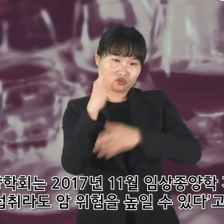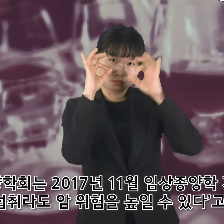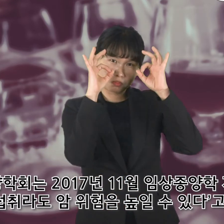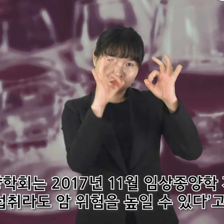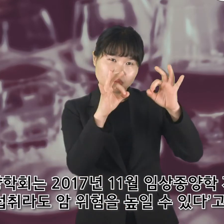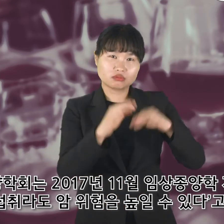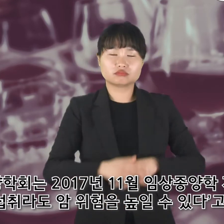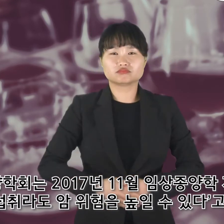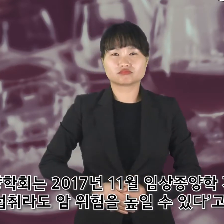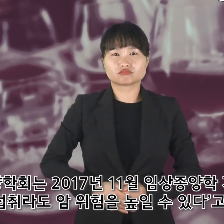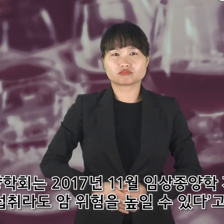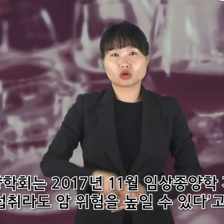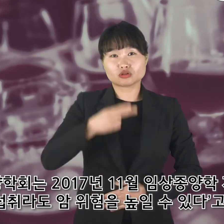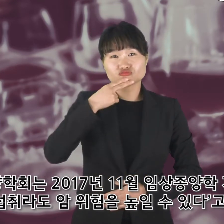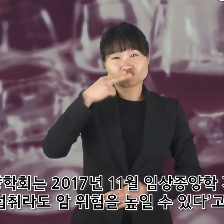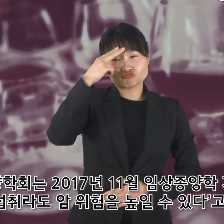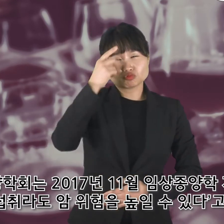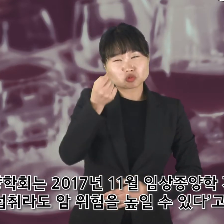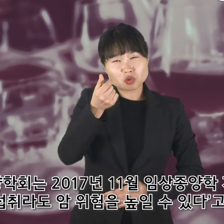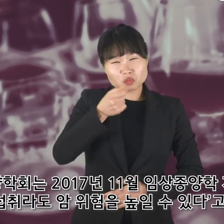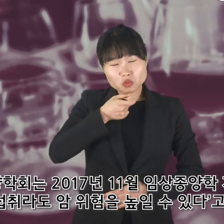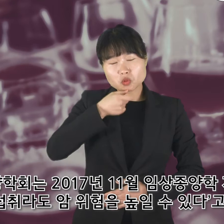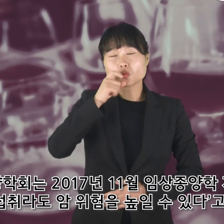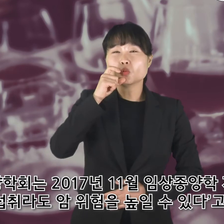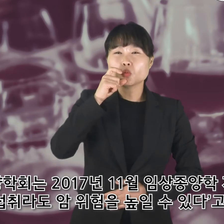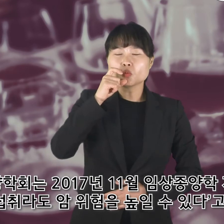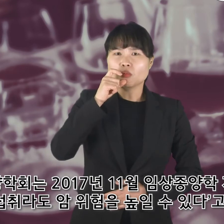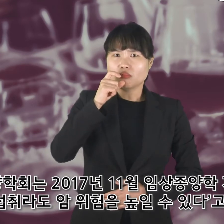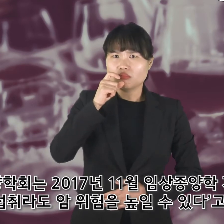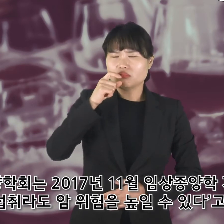섭취라도 암 위험을 높일 수 있다고 경고했습니다.